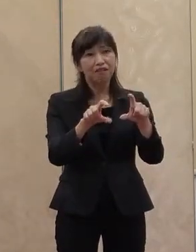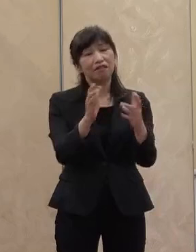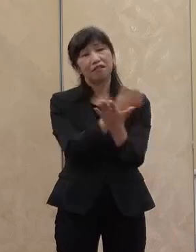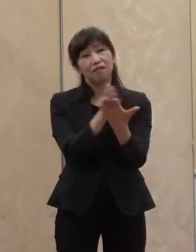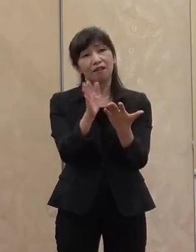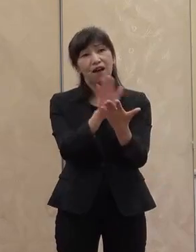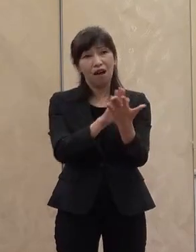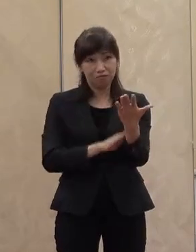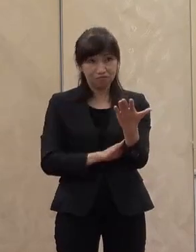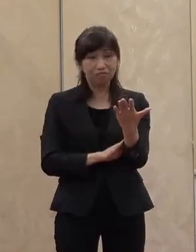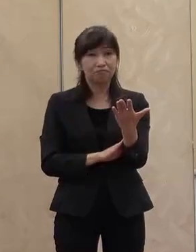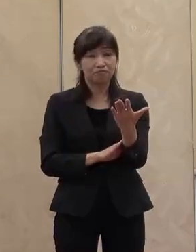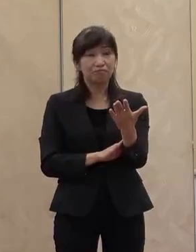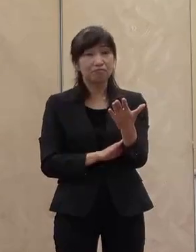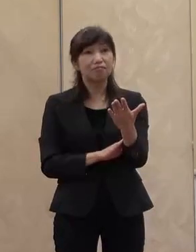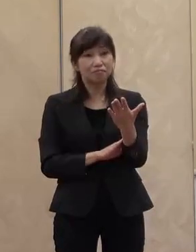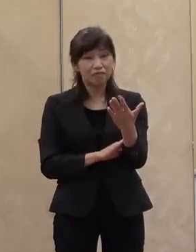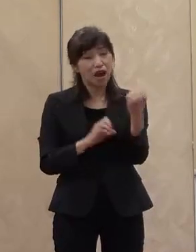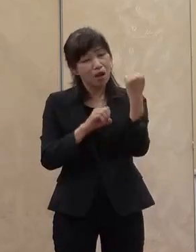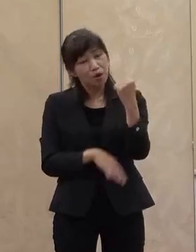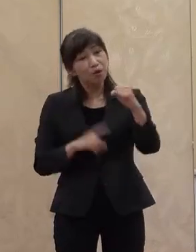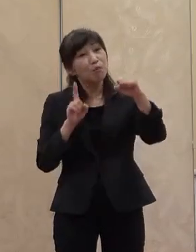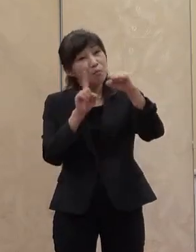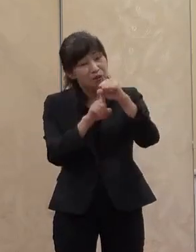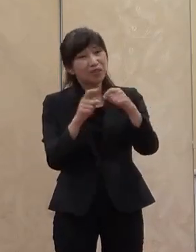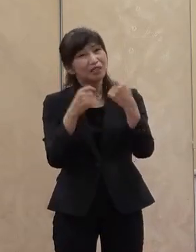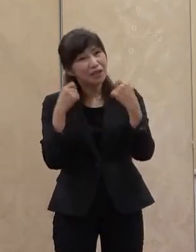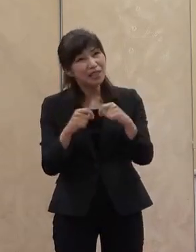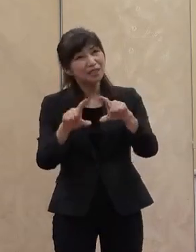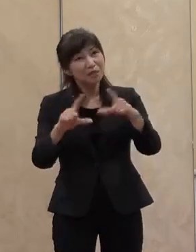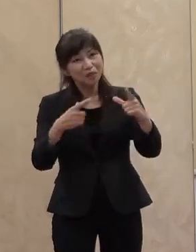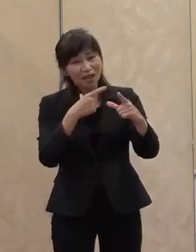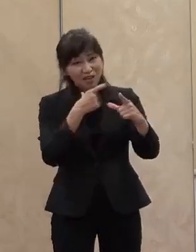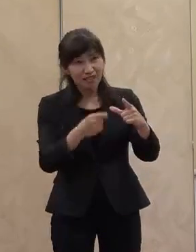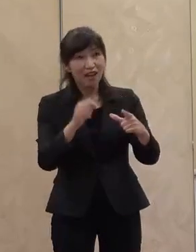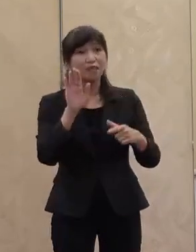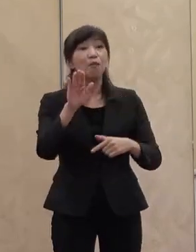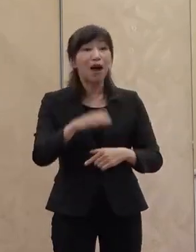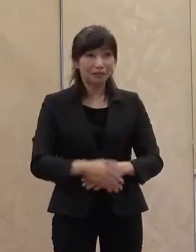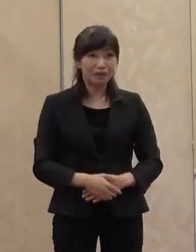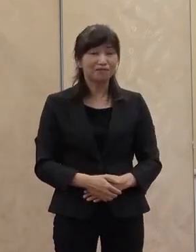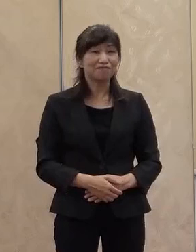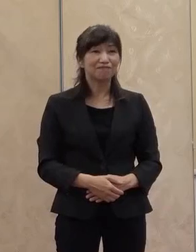正規を増やしていきたいというふうに思って制度設計をしています。